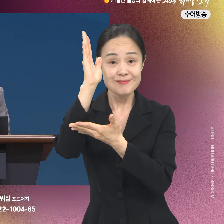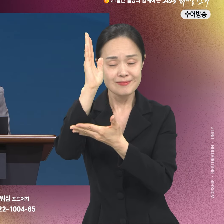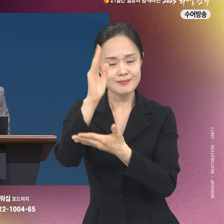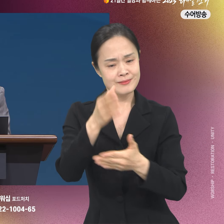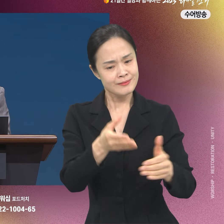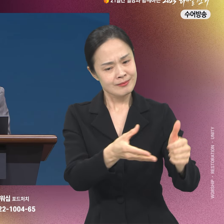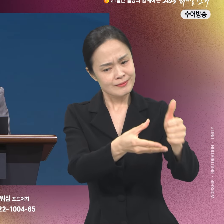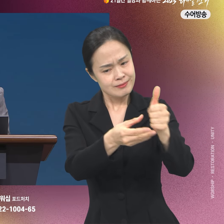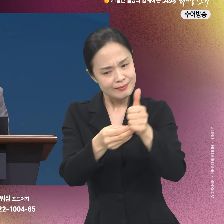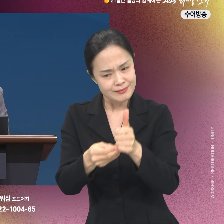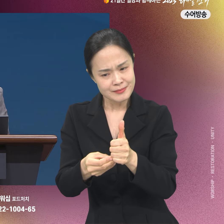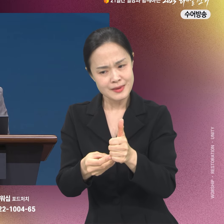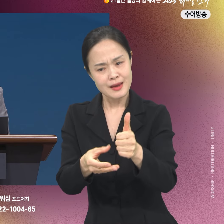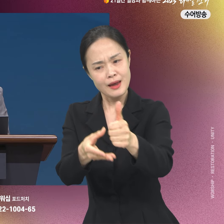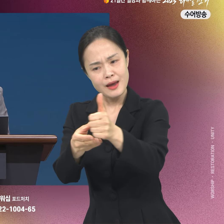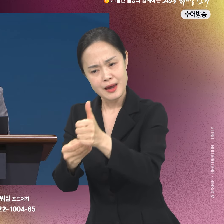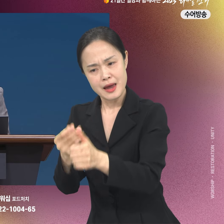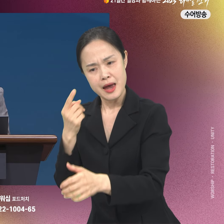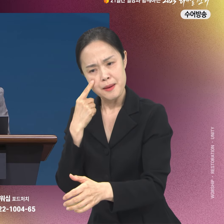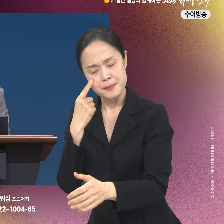있었습니다. 그런데